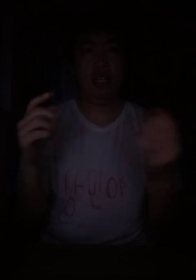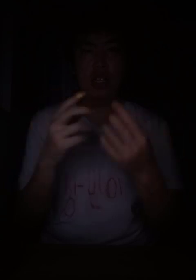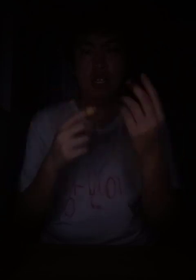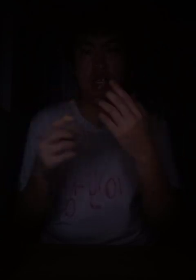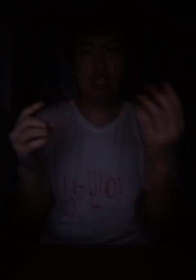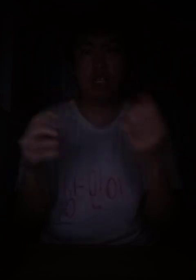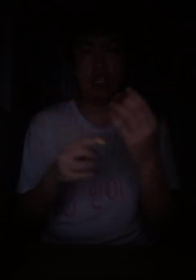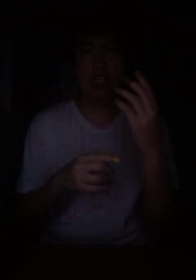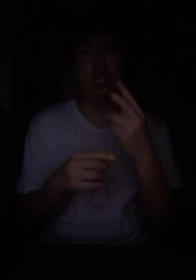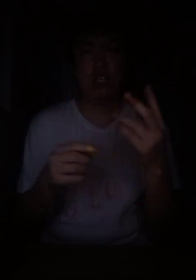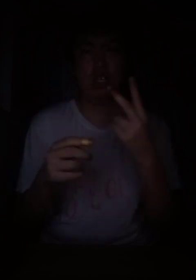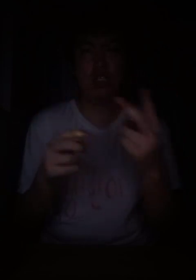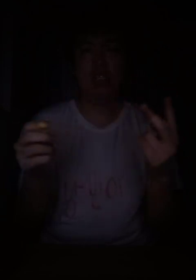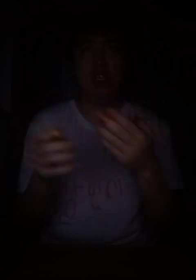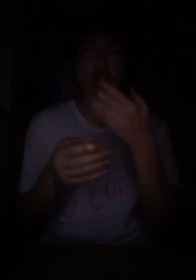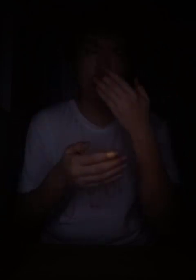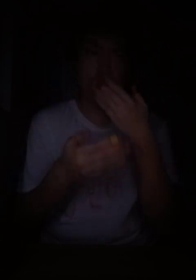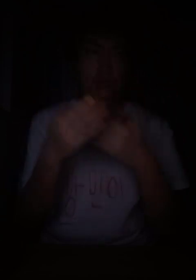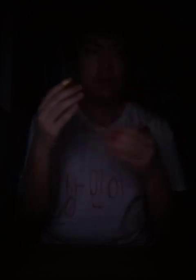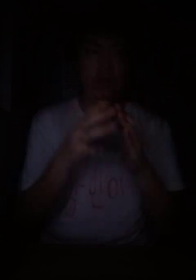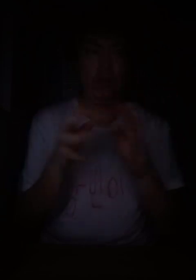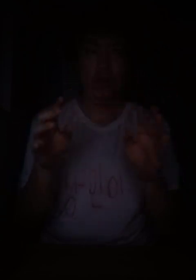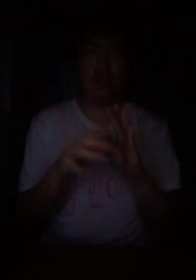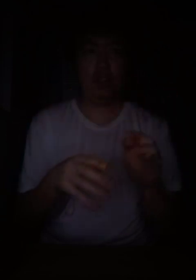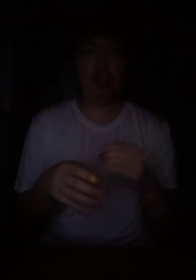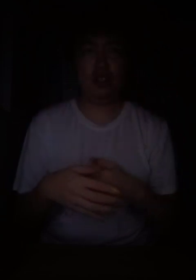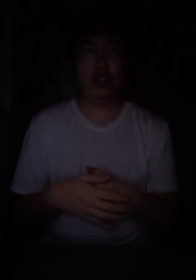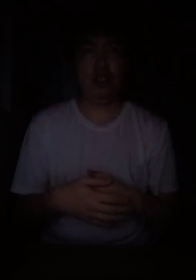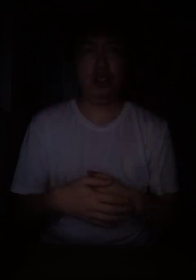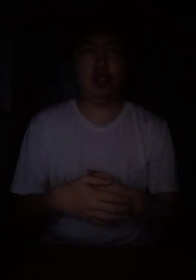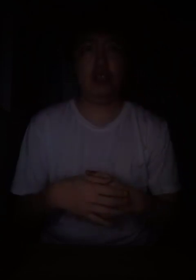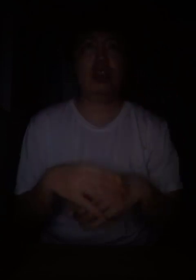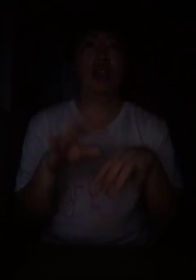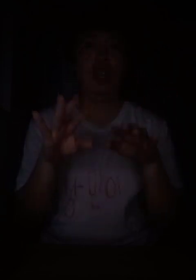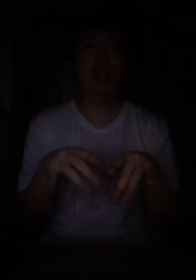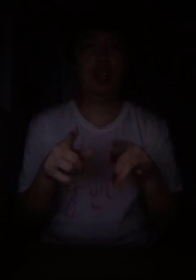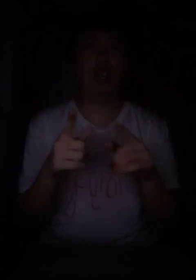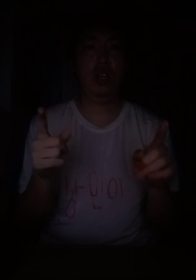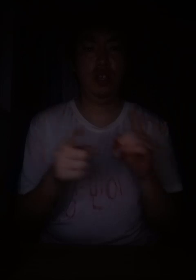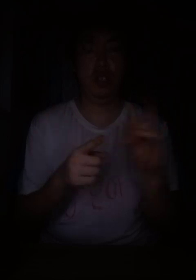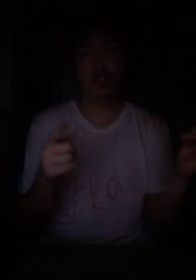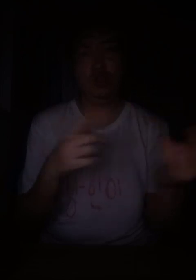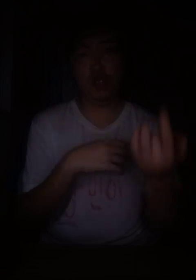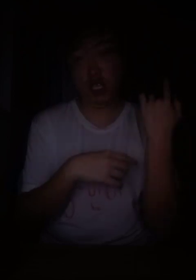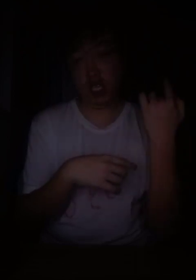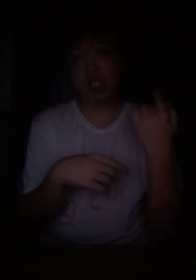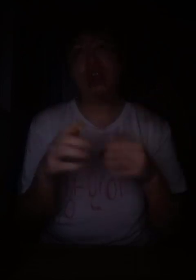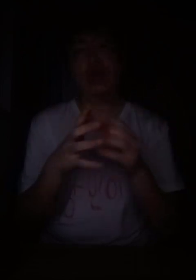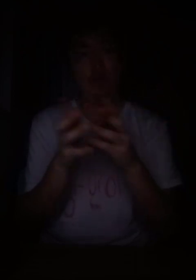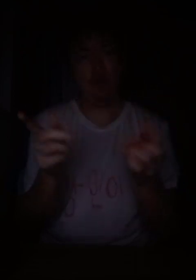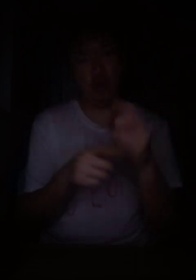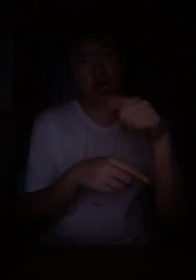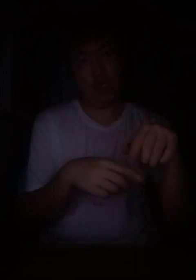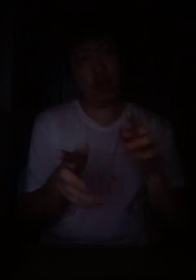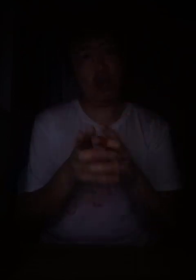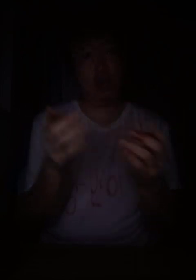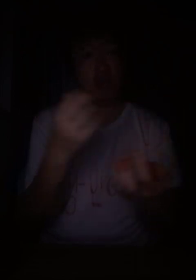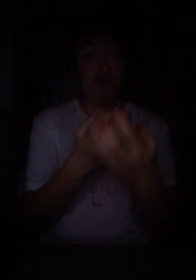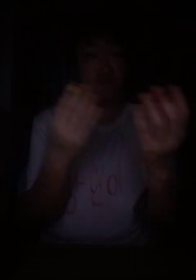등 22명이 대피하는 소동이 빚어졌습니다. 1시간여 뒤 중구 신당동의 의류 봉제